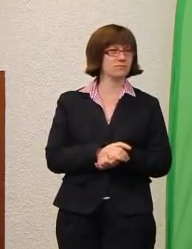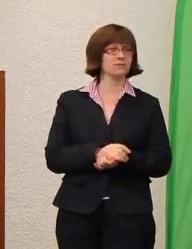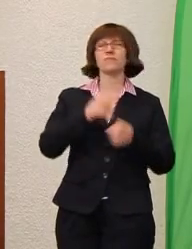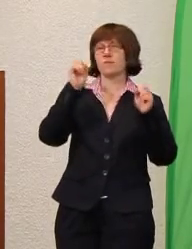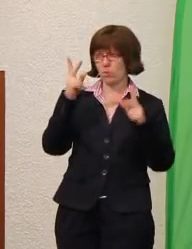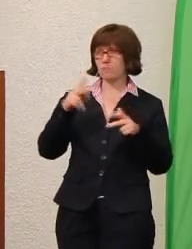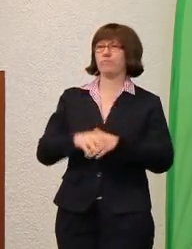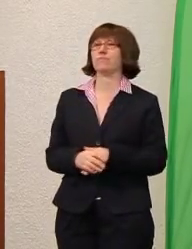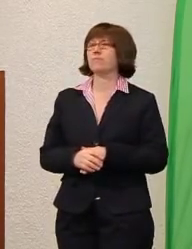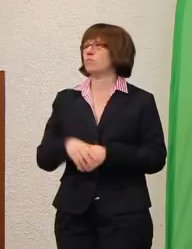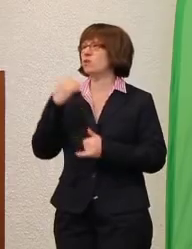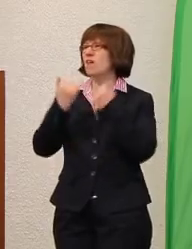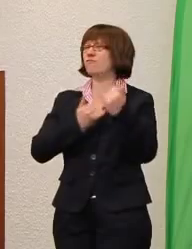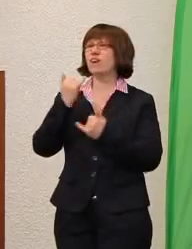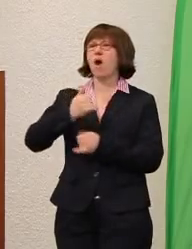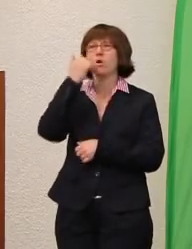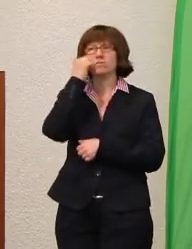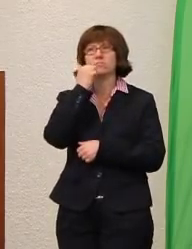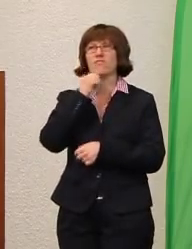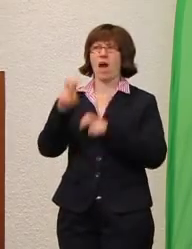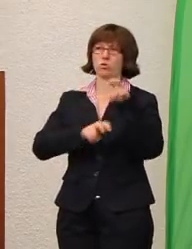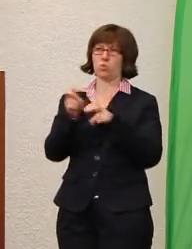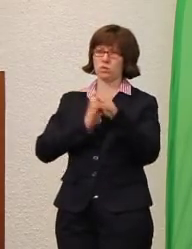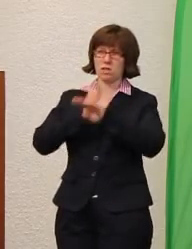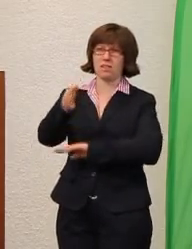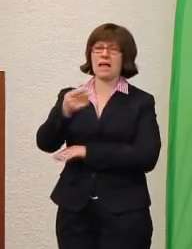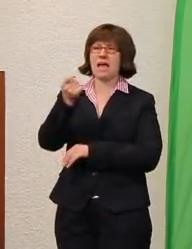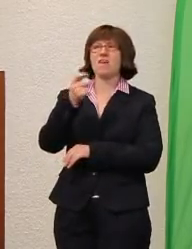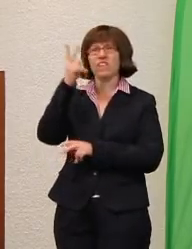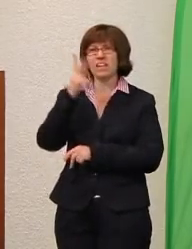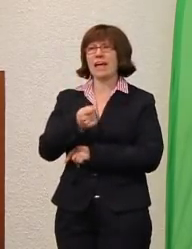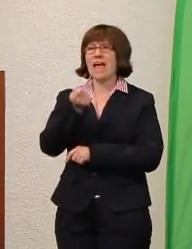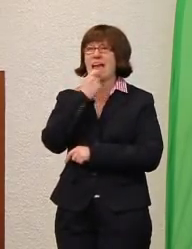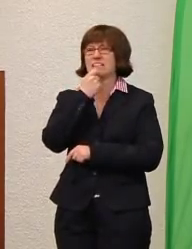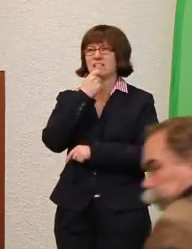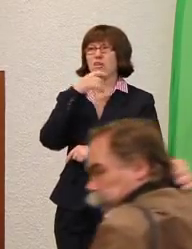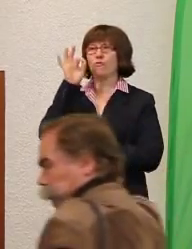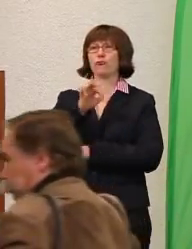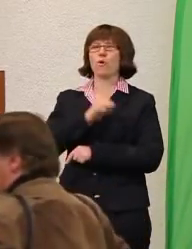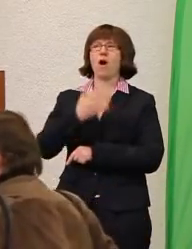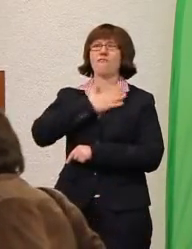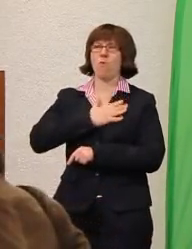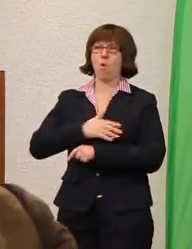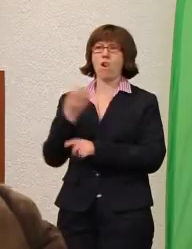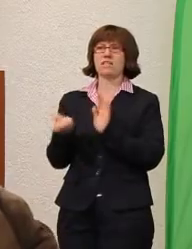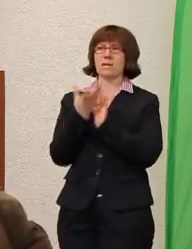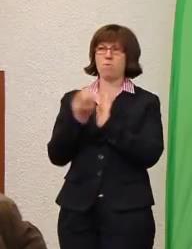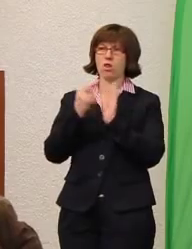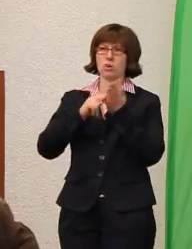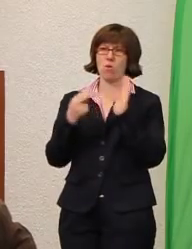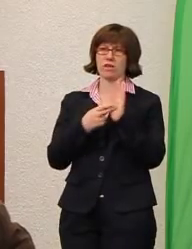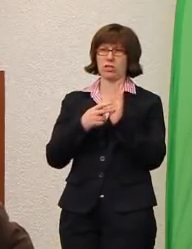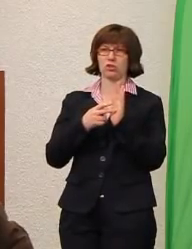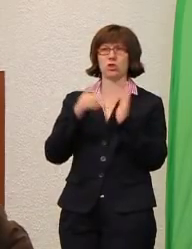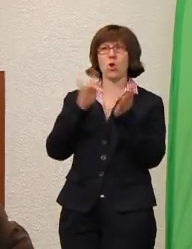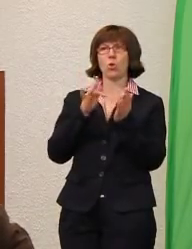Okay, also Frauen, bitte nützt diese Gelegenheit. Ihr macht, ihr esst ja nicht für euch, ihr tut es praktisch symbolisch und aus politischen Gründen für die Rettung